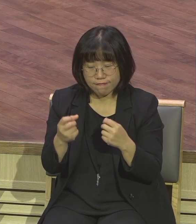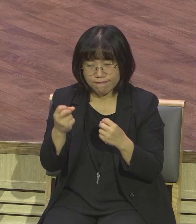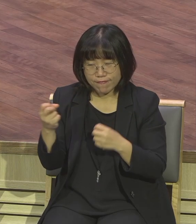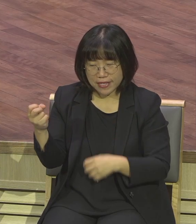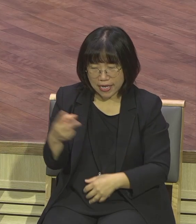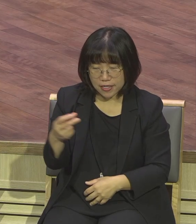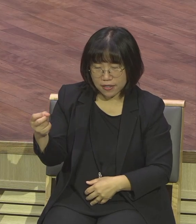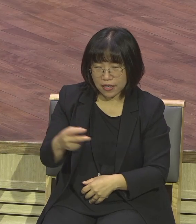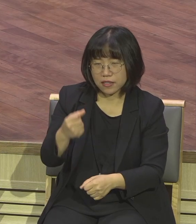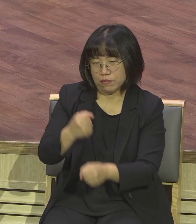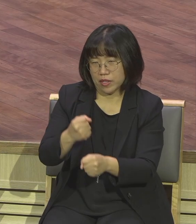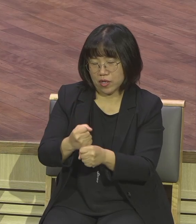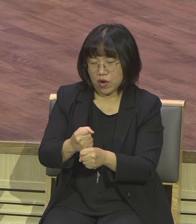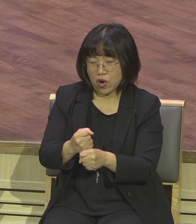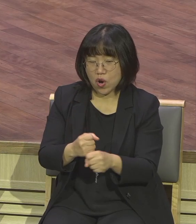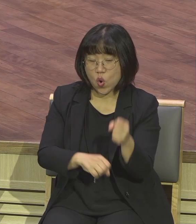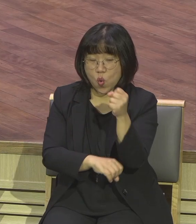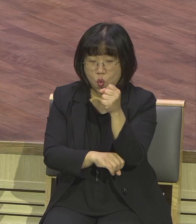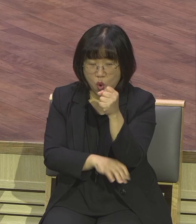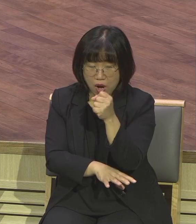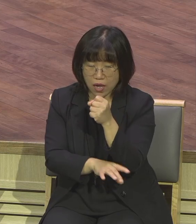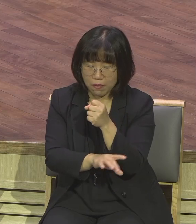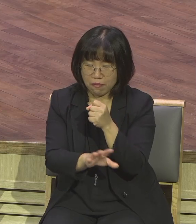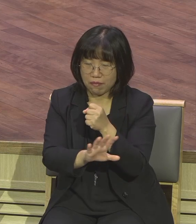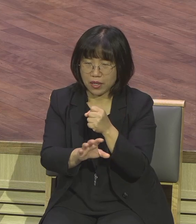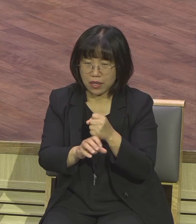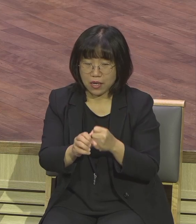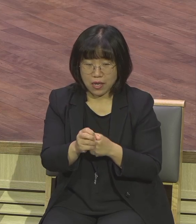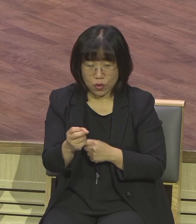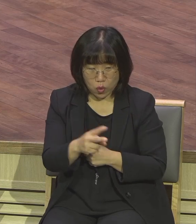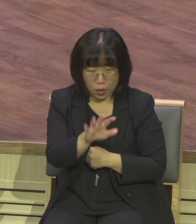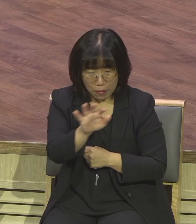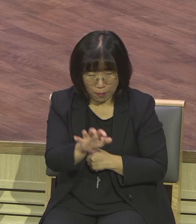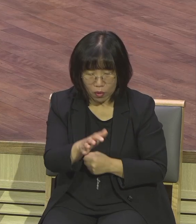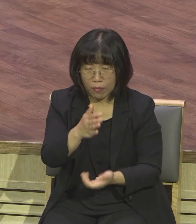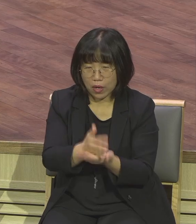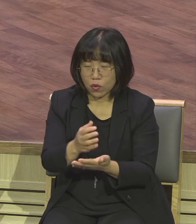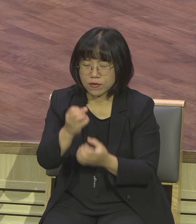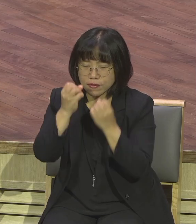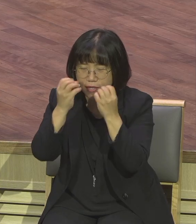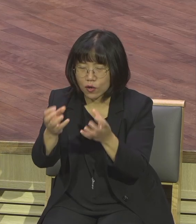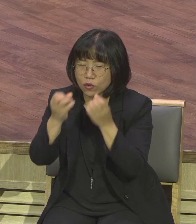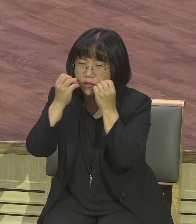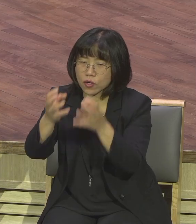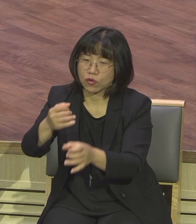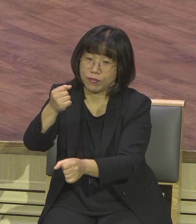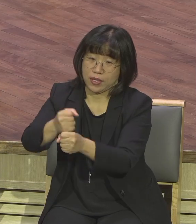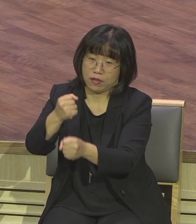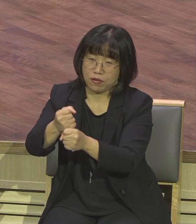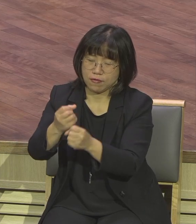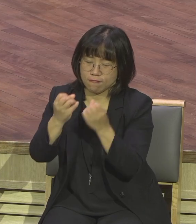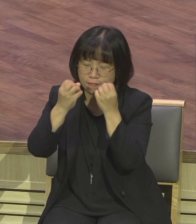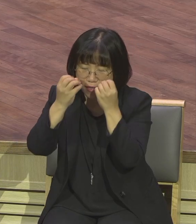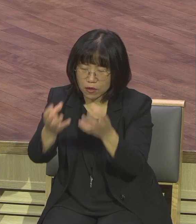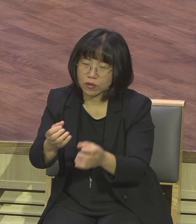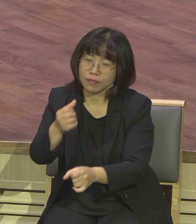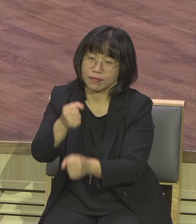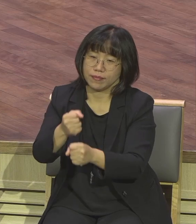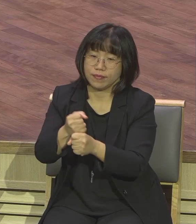말고 재창조, 새로운 거. 이걸 늘 구상하라고 늘 새로운 거, 재창조. 새로운 걸 기대하는 새로운 거.